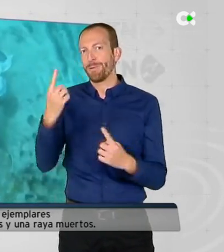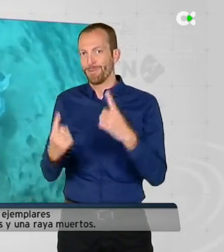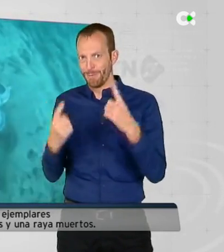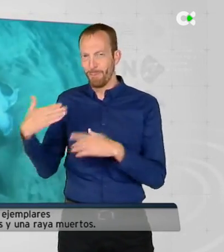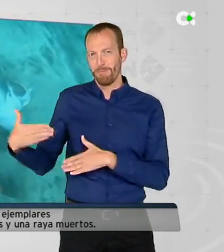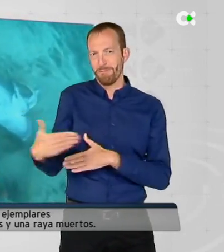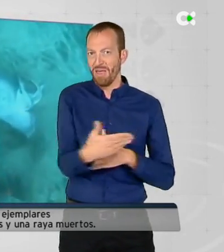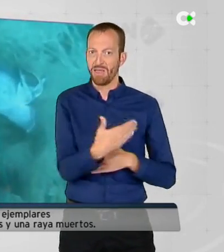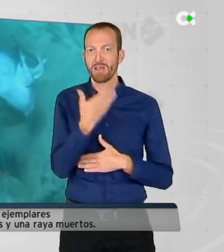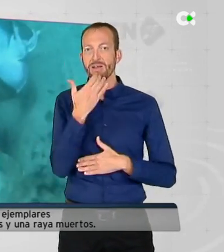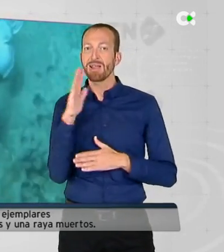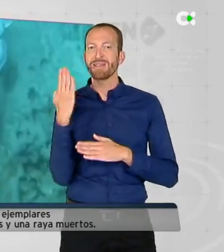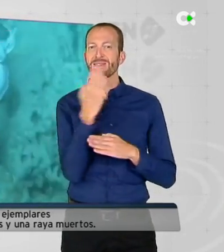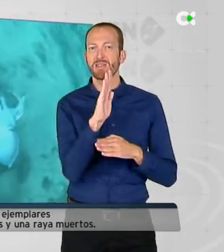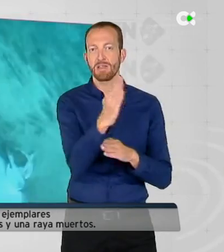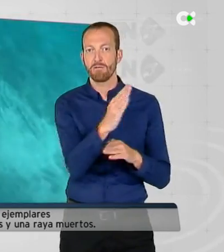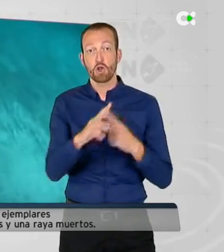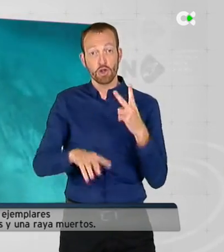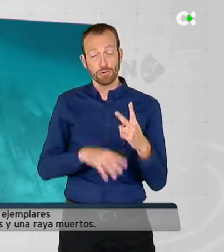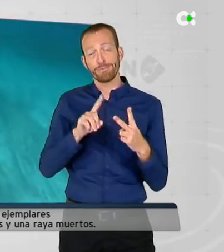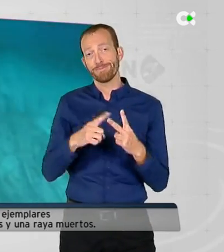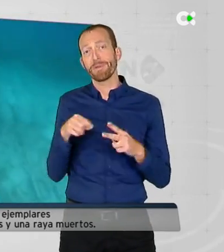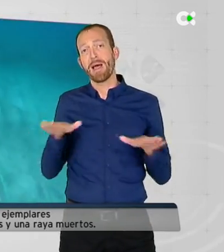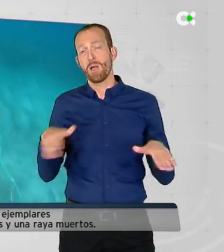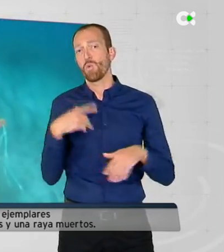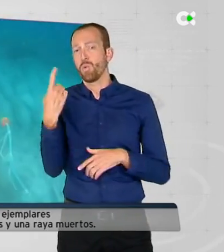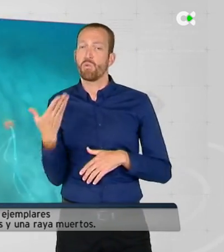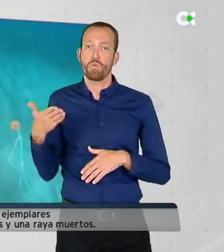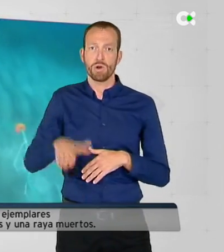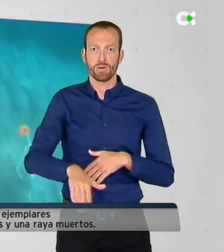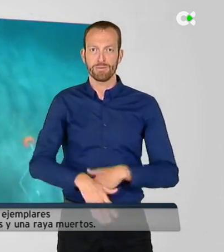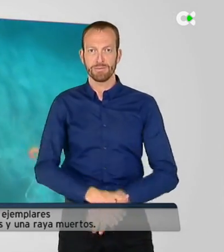algunos ejemplares y sacar dos angelotes y una raya muertos.